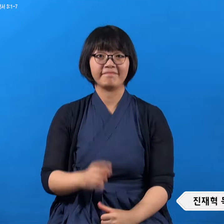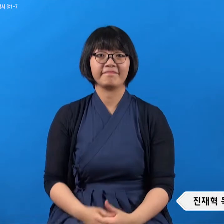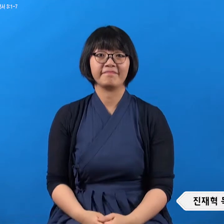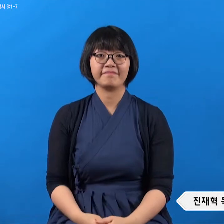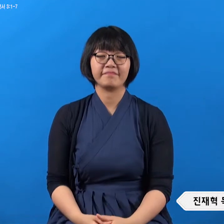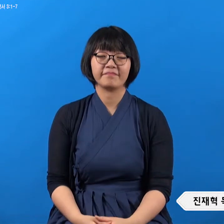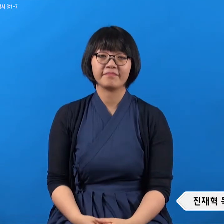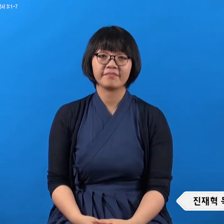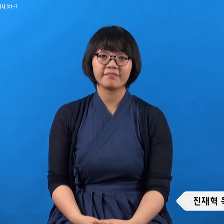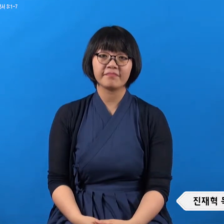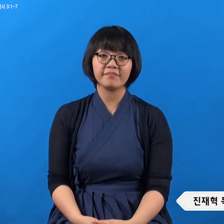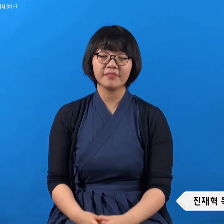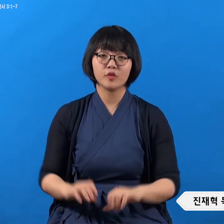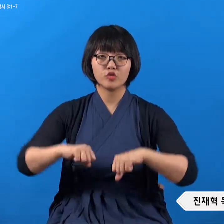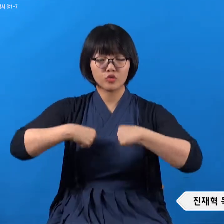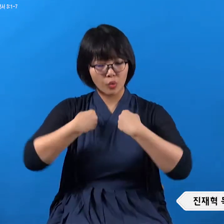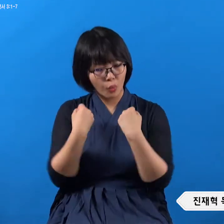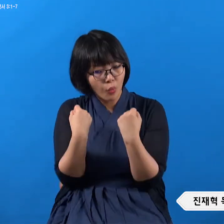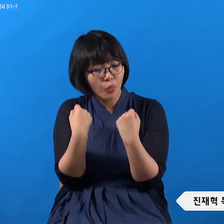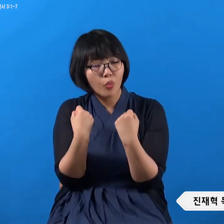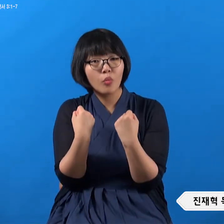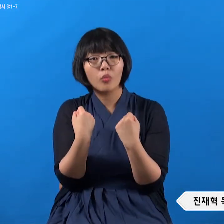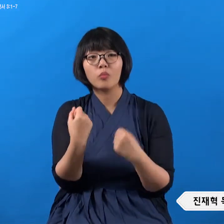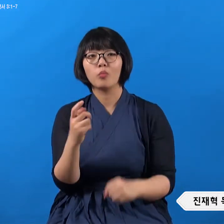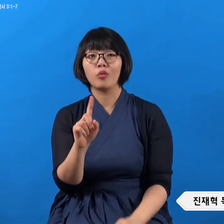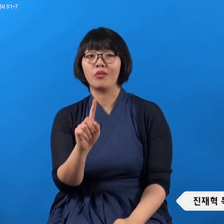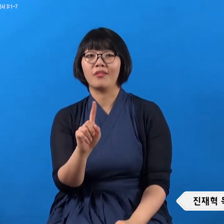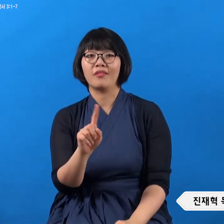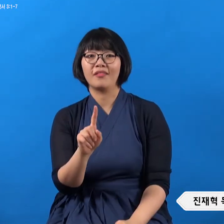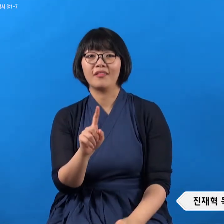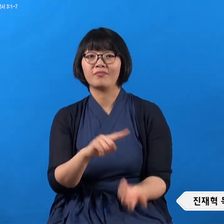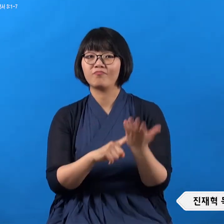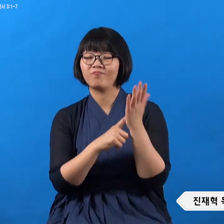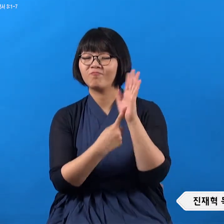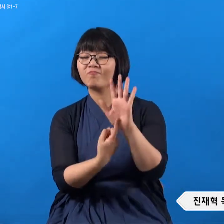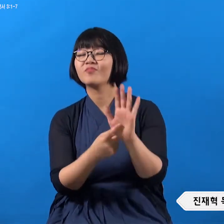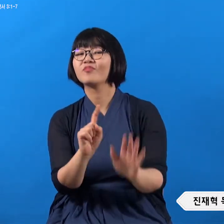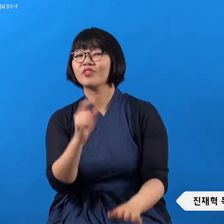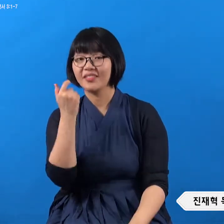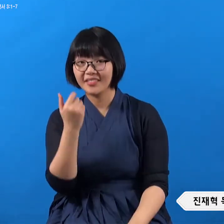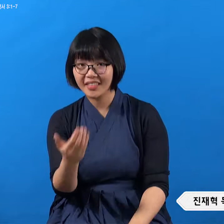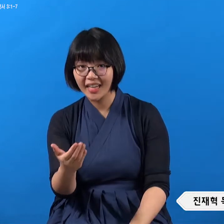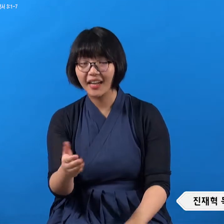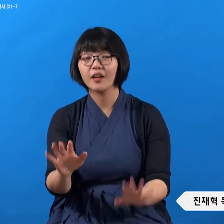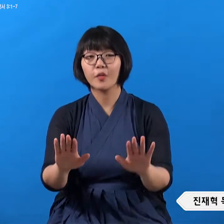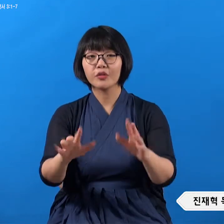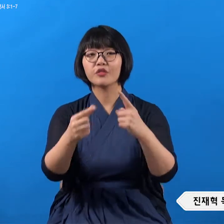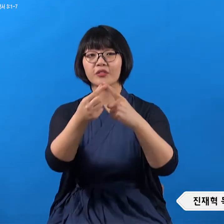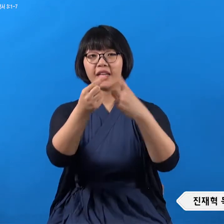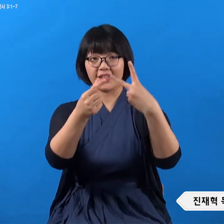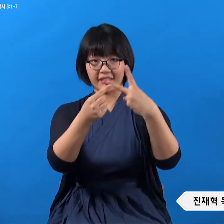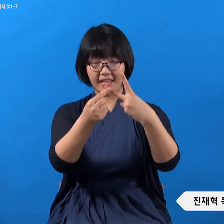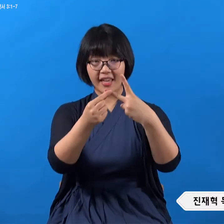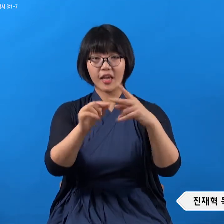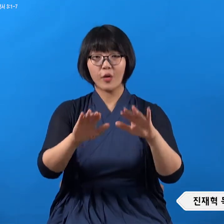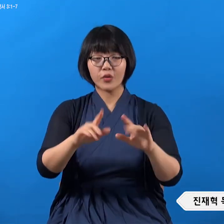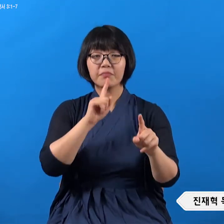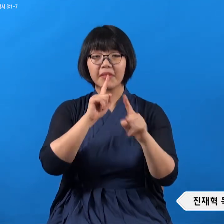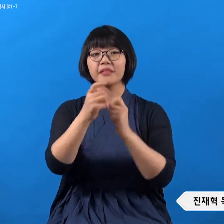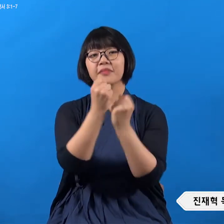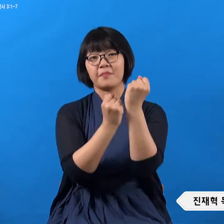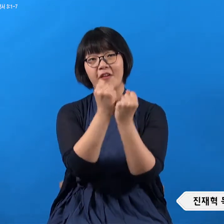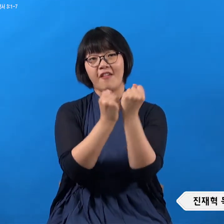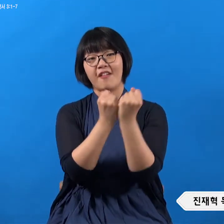것을 봅니다. 그 순종의 모습이 어떻게 나타나는가? 그 2가지로 오늘